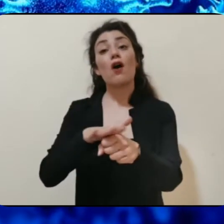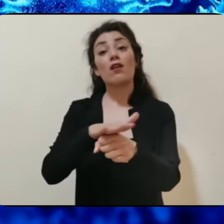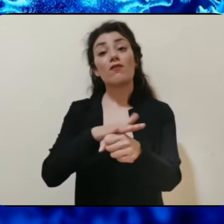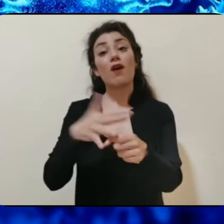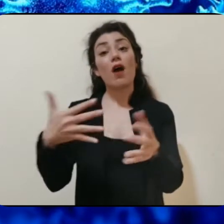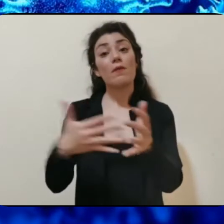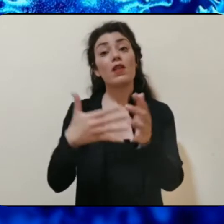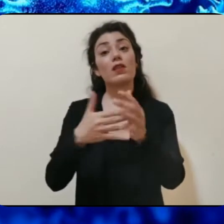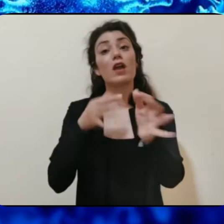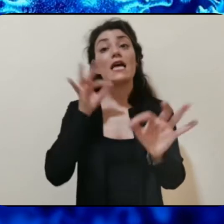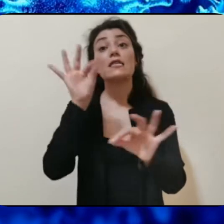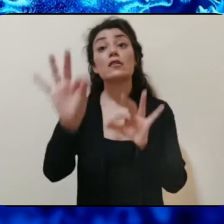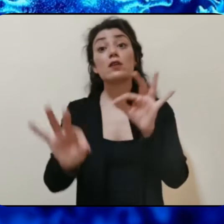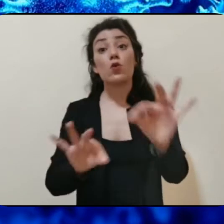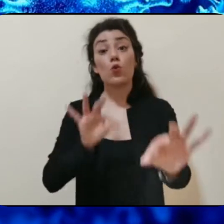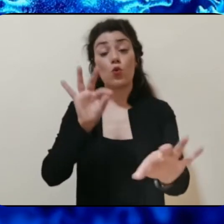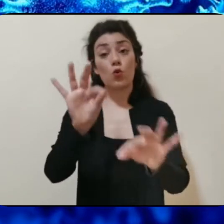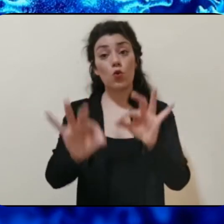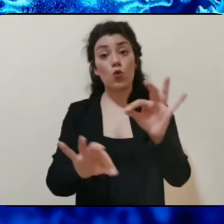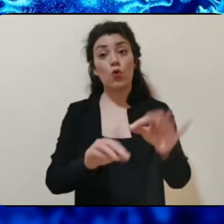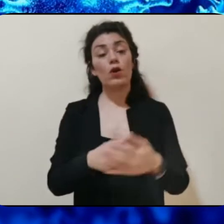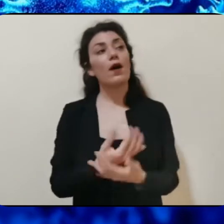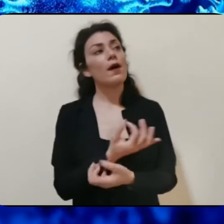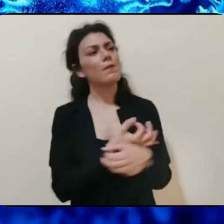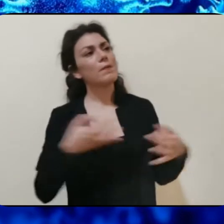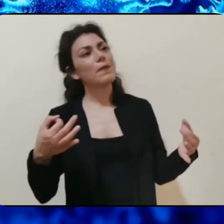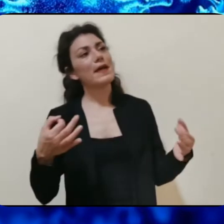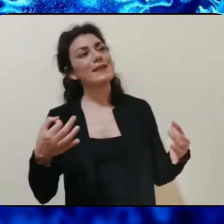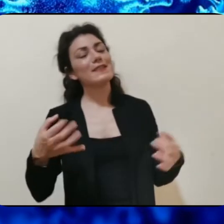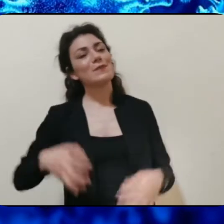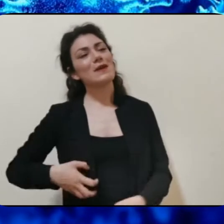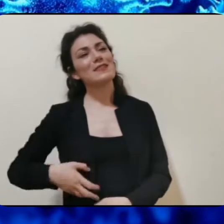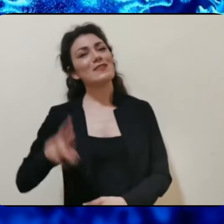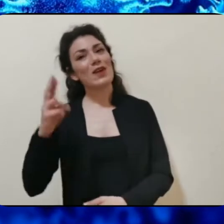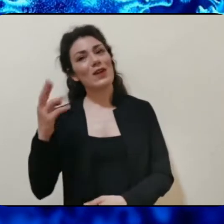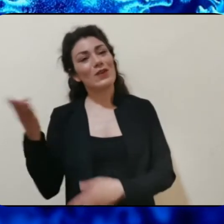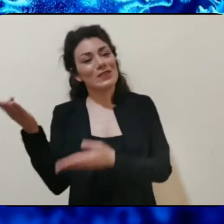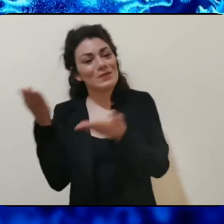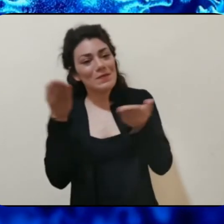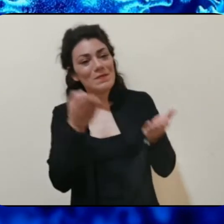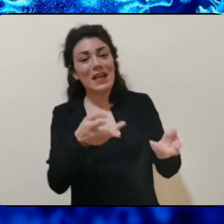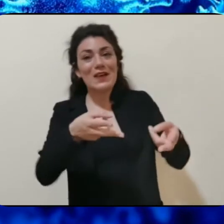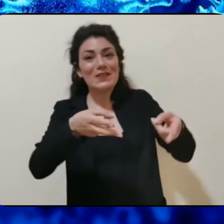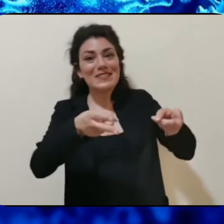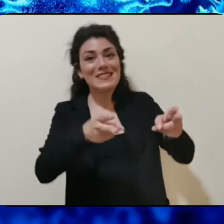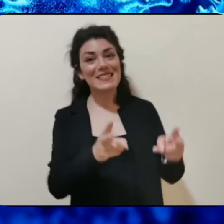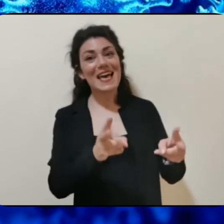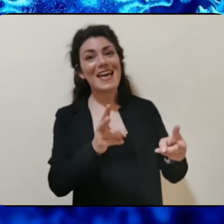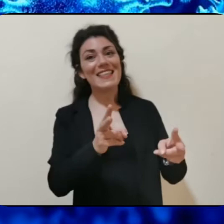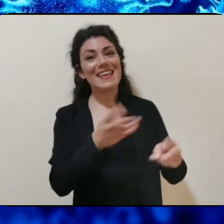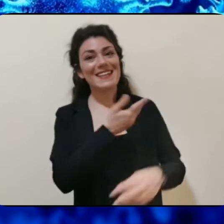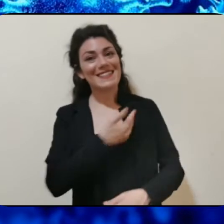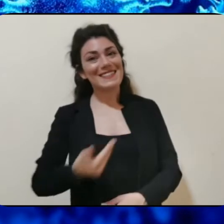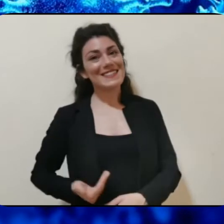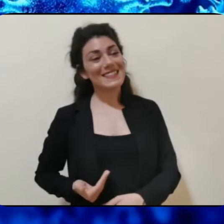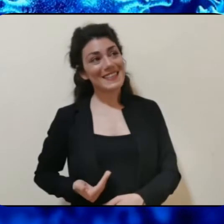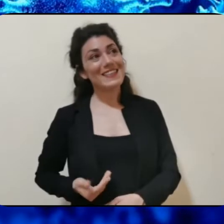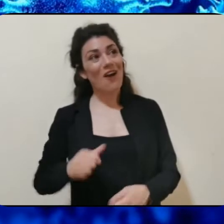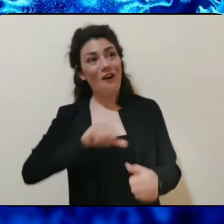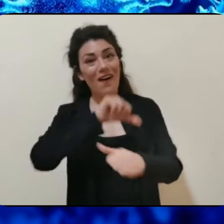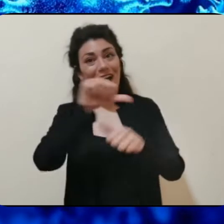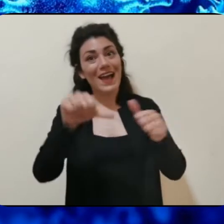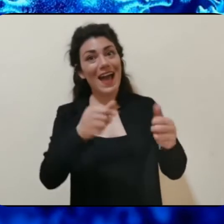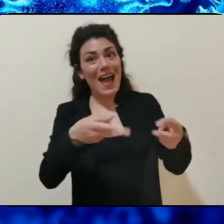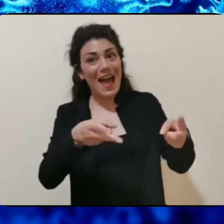questioni. Benissimo, e allora, Assessore Riccotti, le chiedo cortesemente di sedere